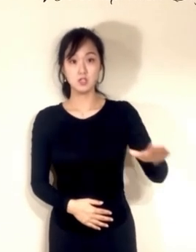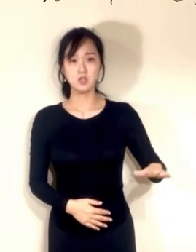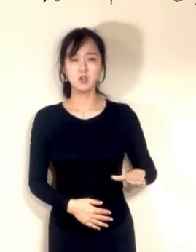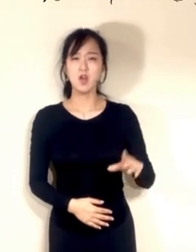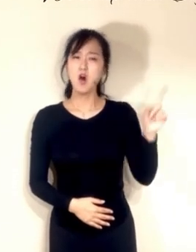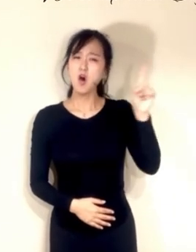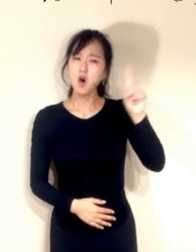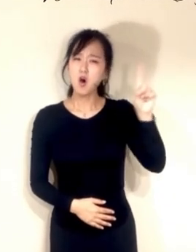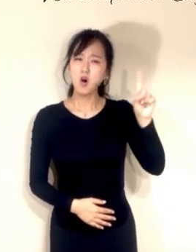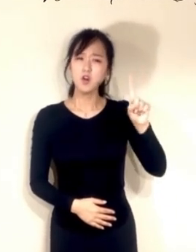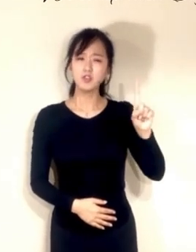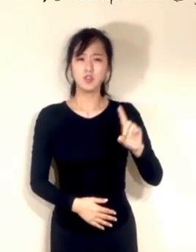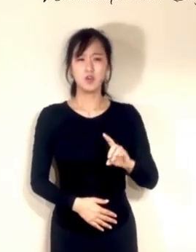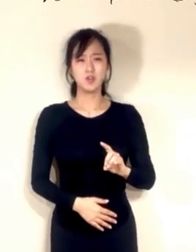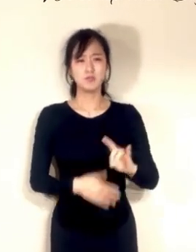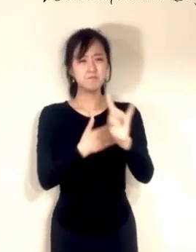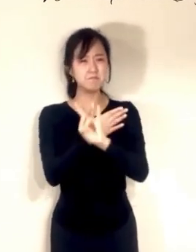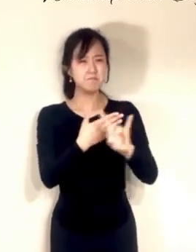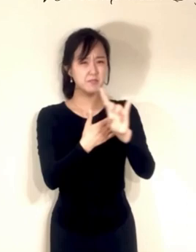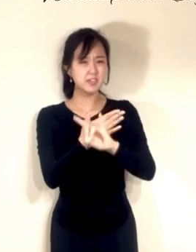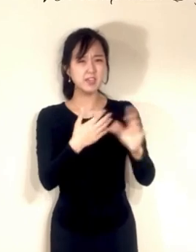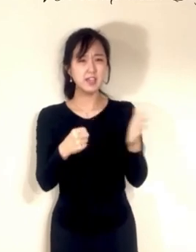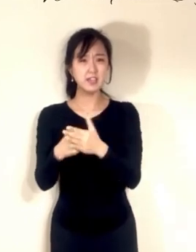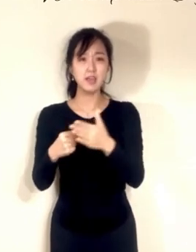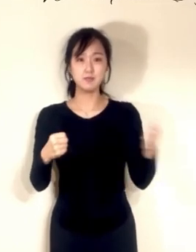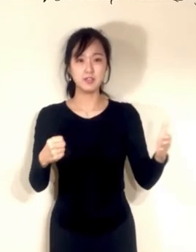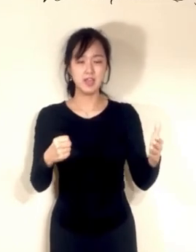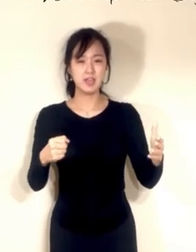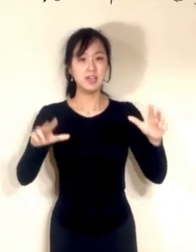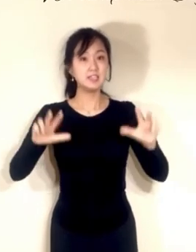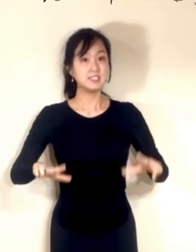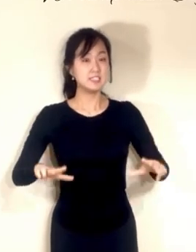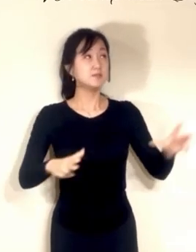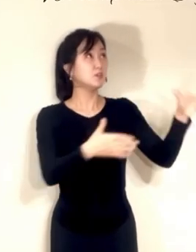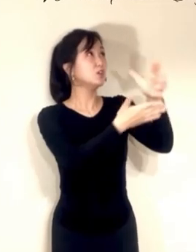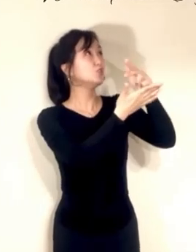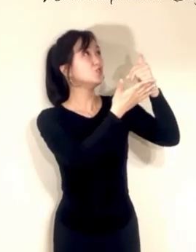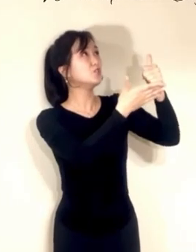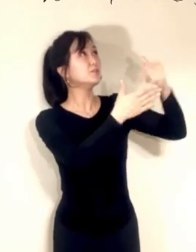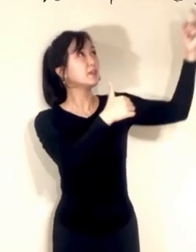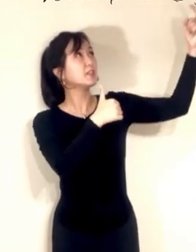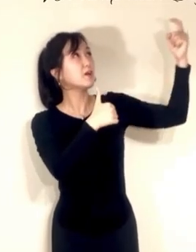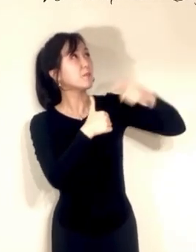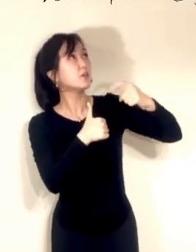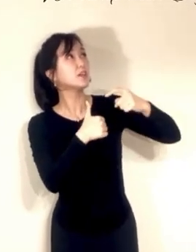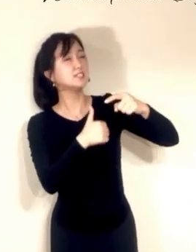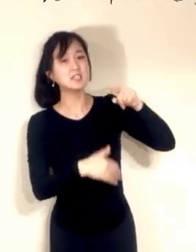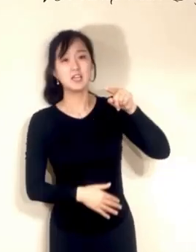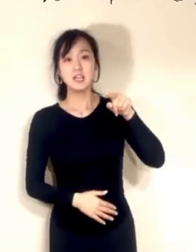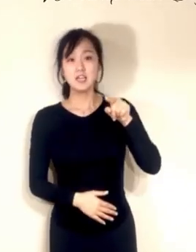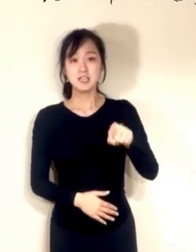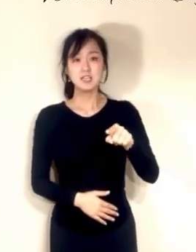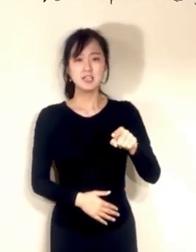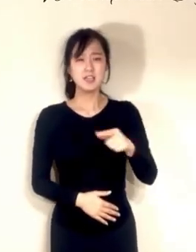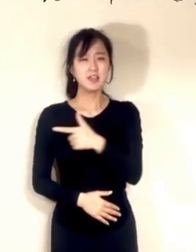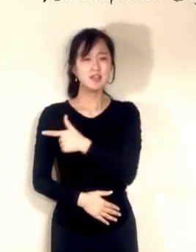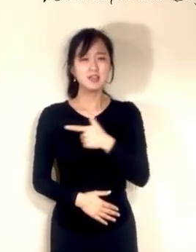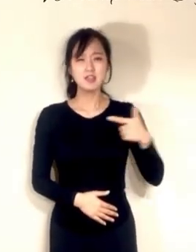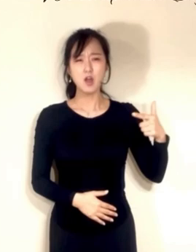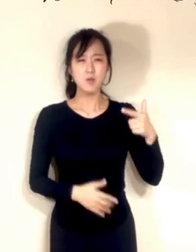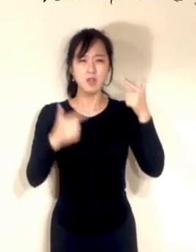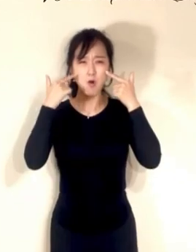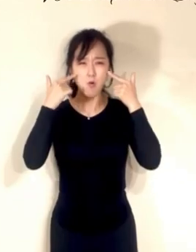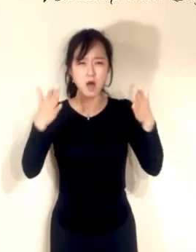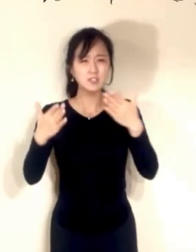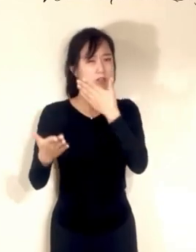여러분, 우리는 어떠한 명분을 가지고 지금 주님께서 나에게 명령하신